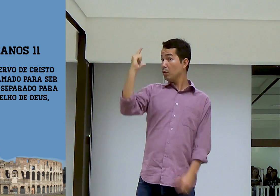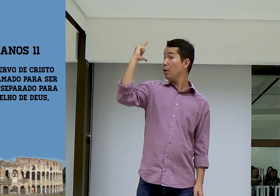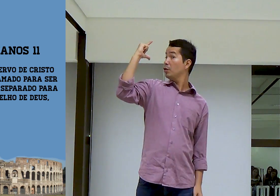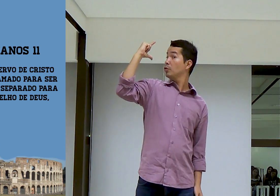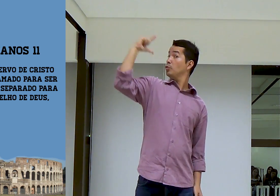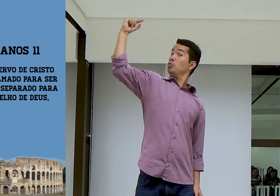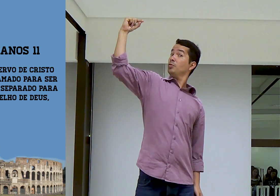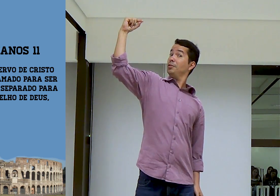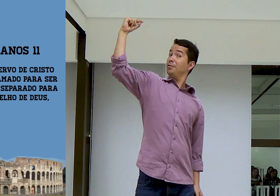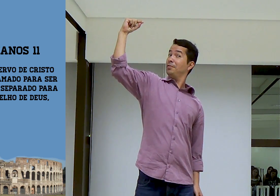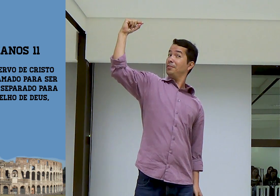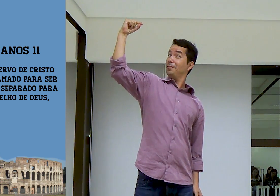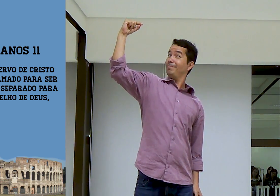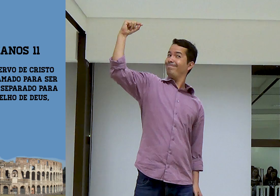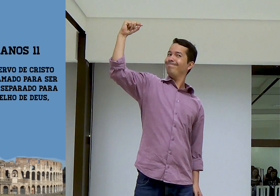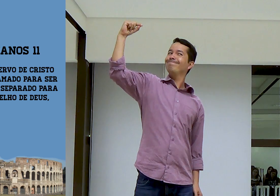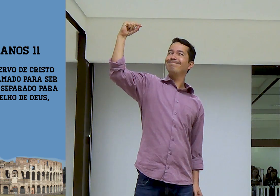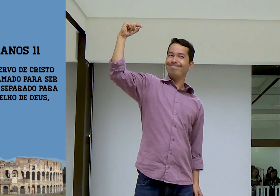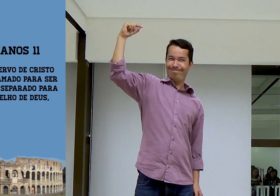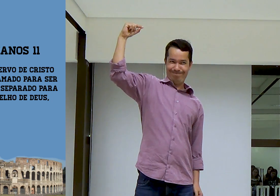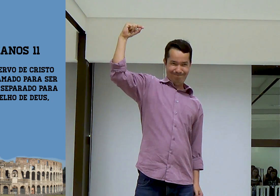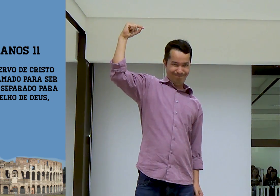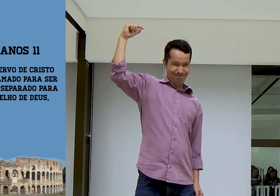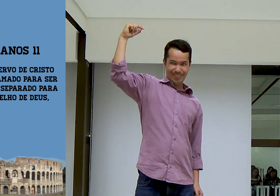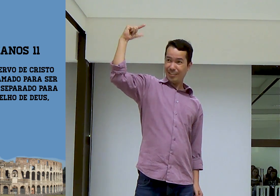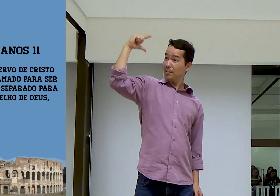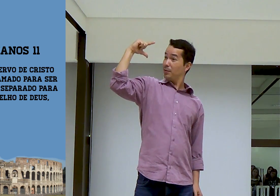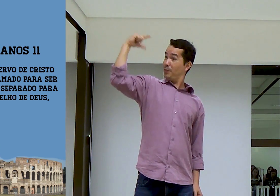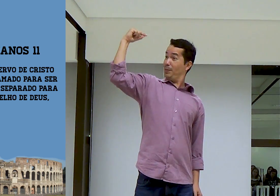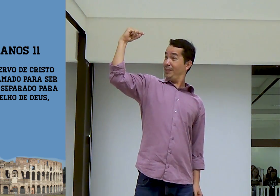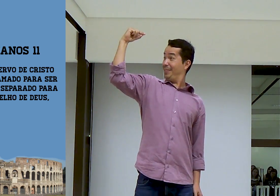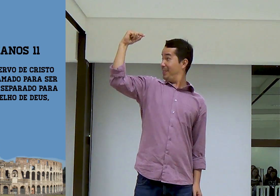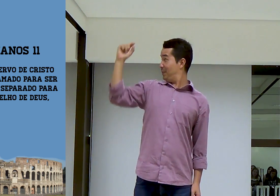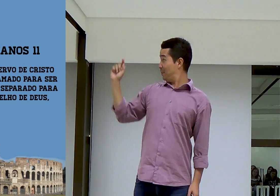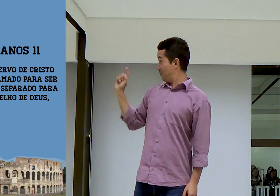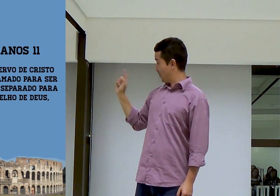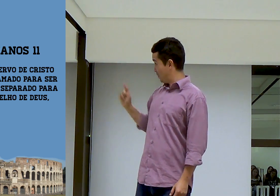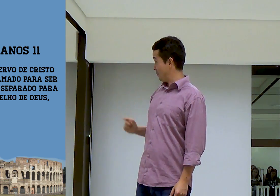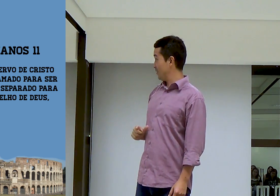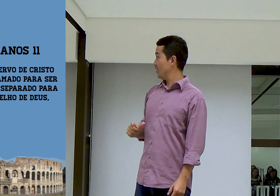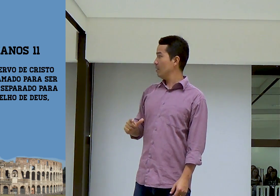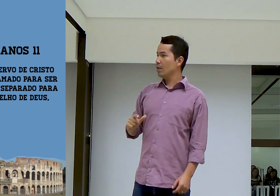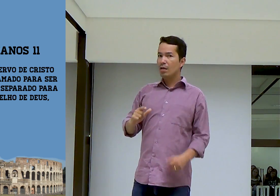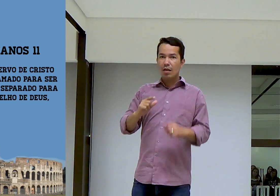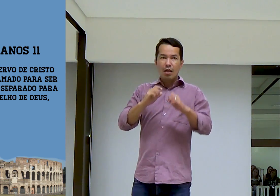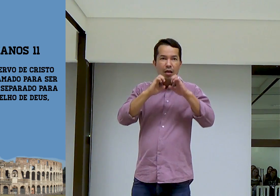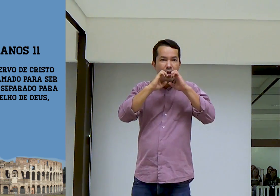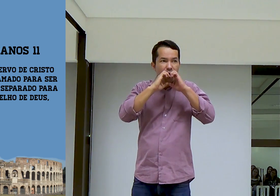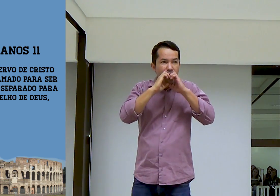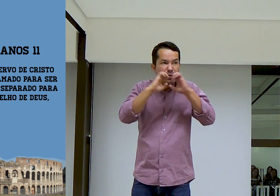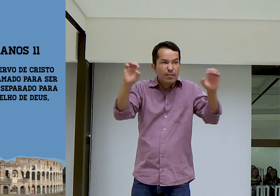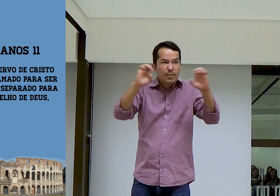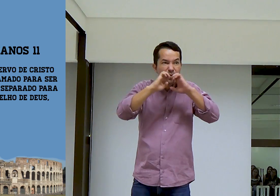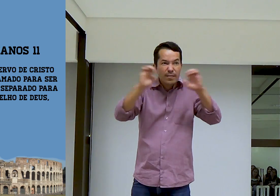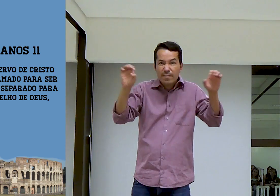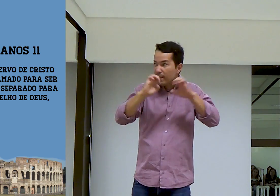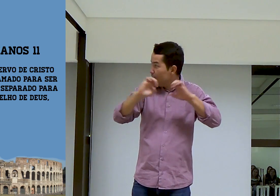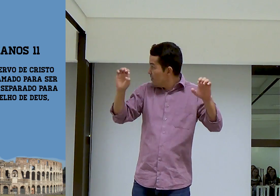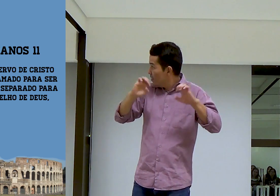separado, ou então eu posso usar esse sinal de escolhido para essa palavra, para o